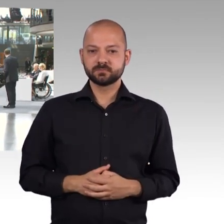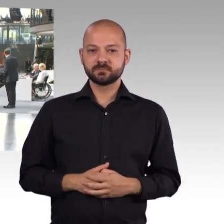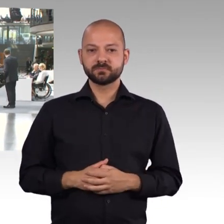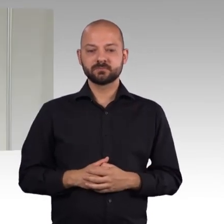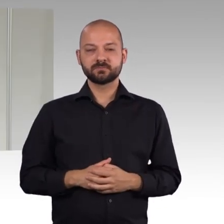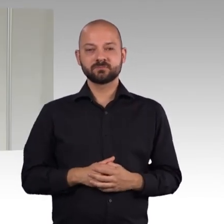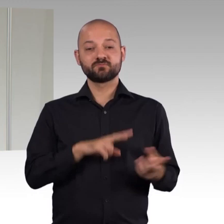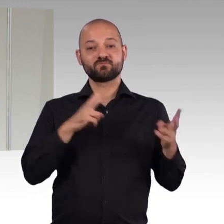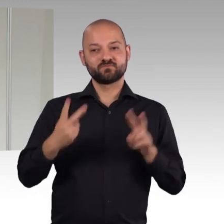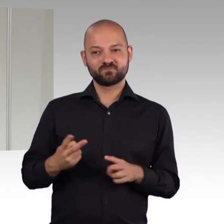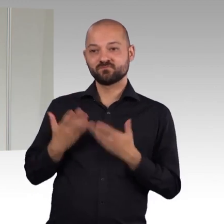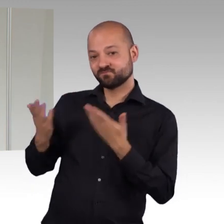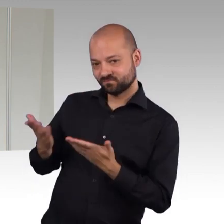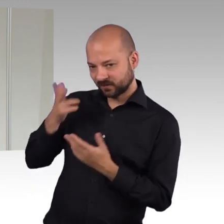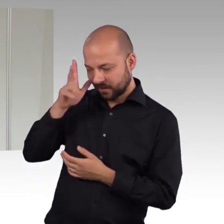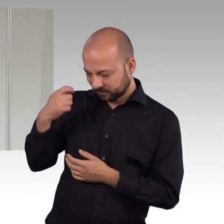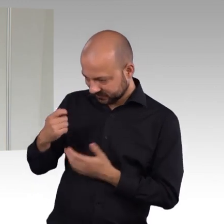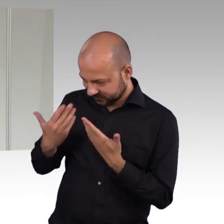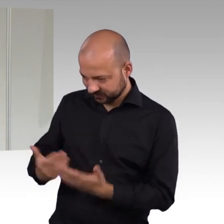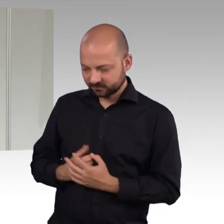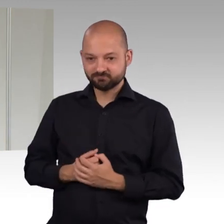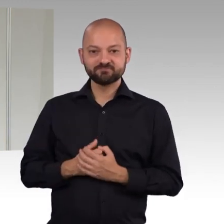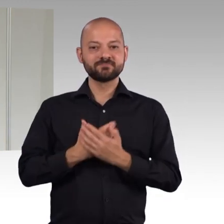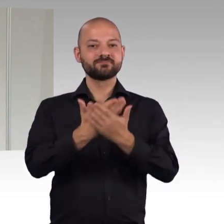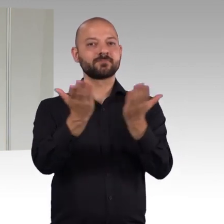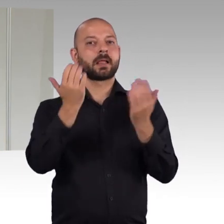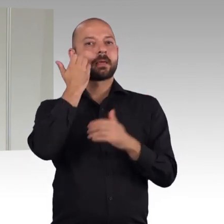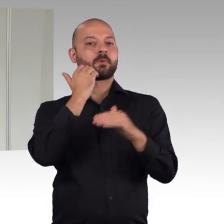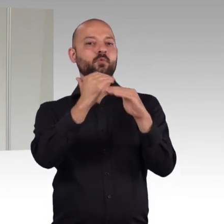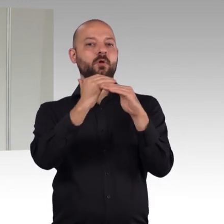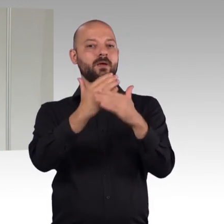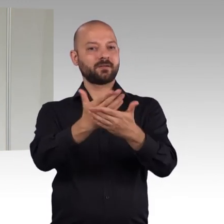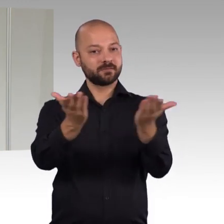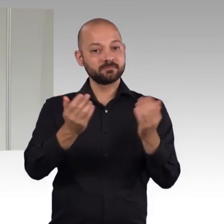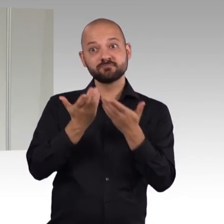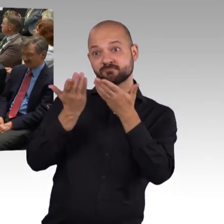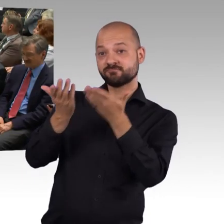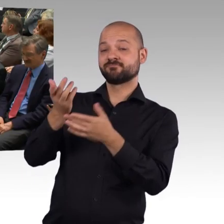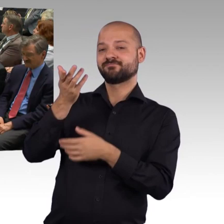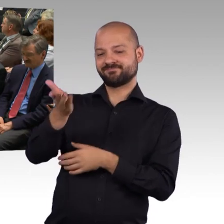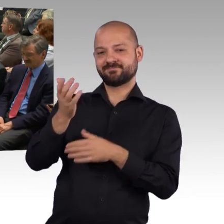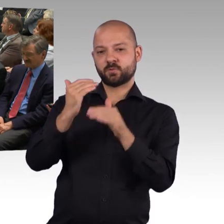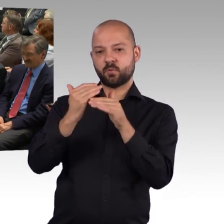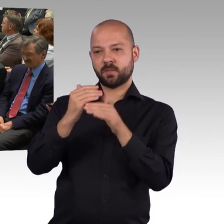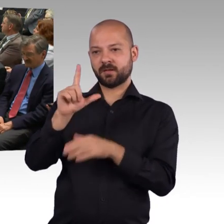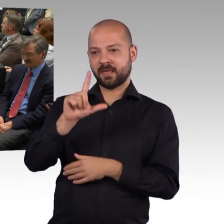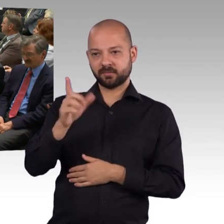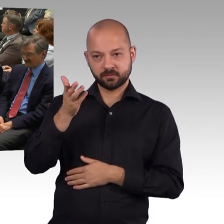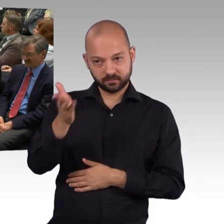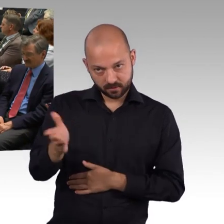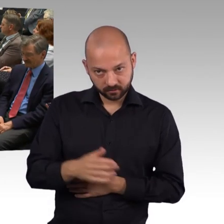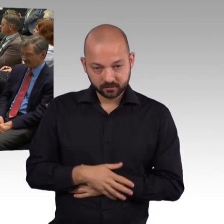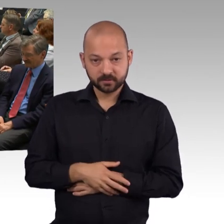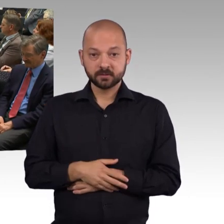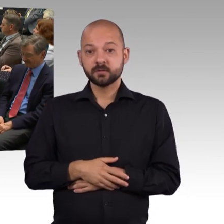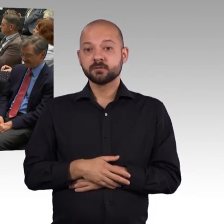die Beiträge der anderen, über die wir jetzt noch sprechen, zeigen doch, es ist sinnvoll, dass wir zusammenkommen, dass wir hier miteinander diskutieren. Lassen Sie uns doch diese